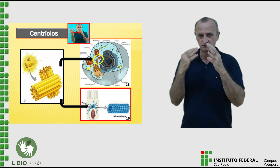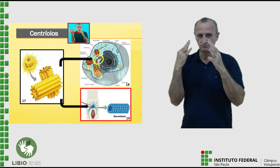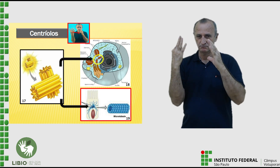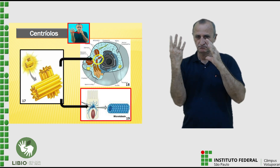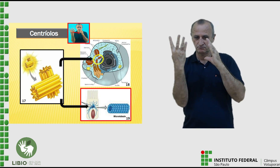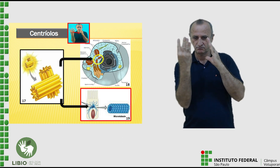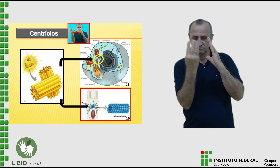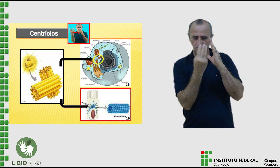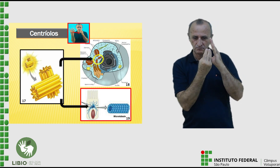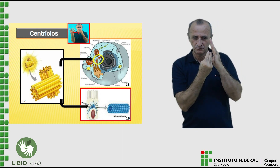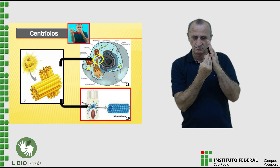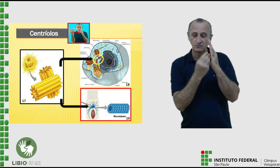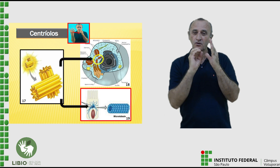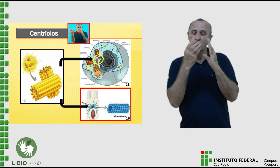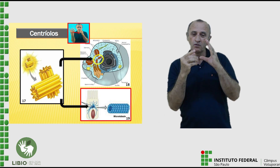centríolos.